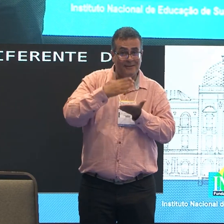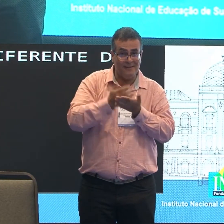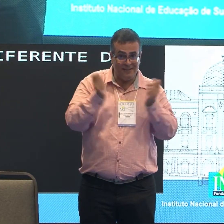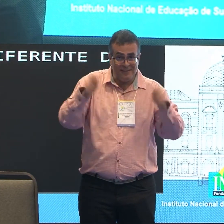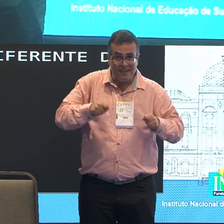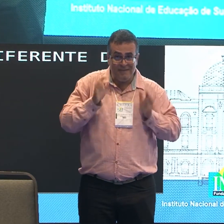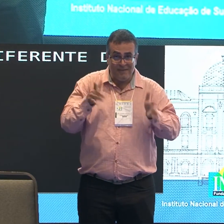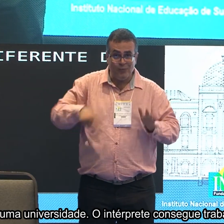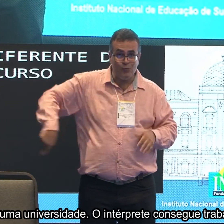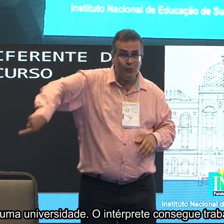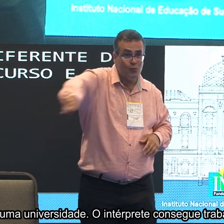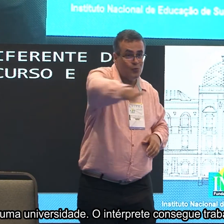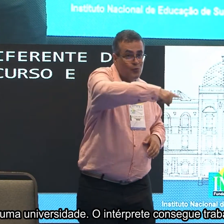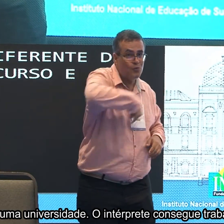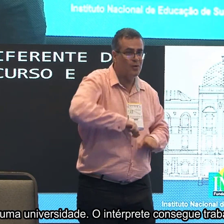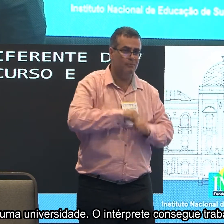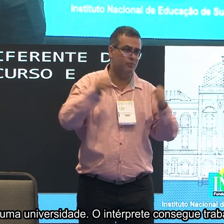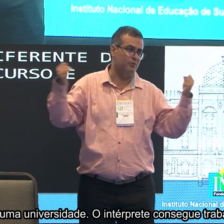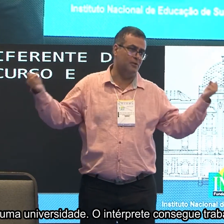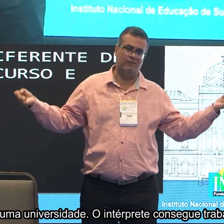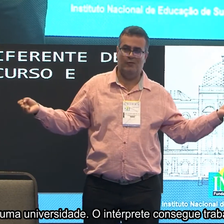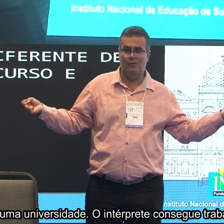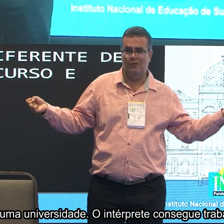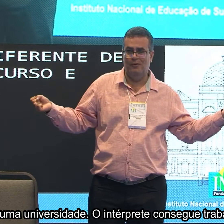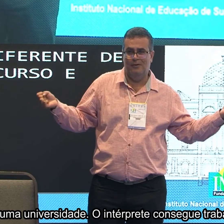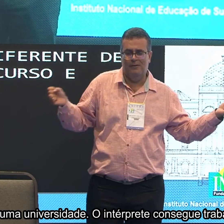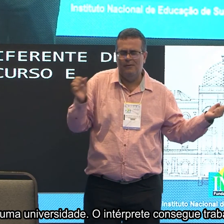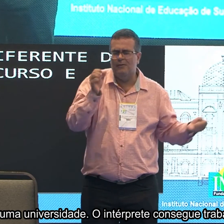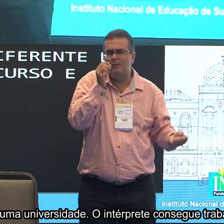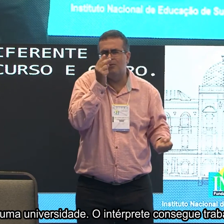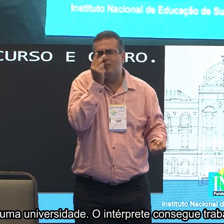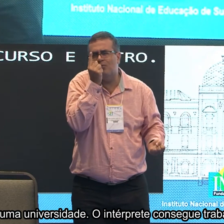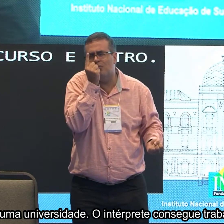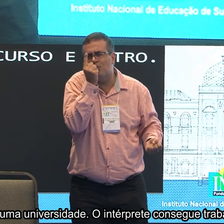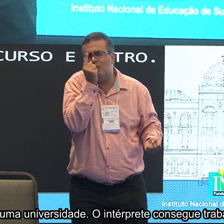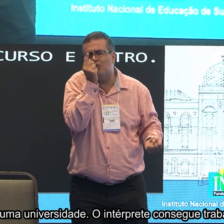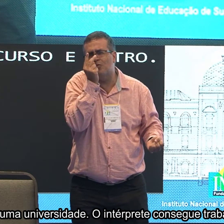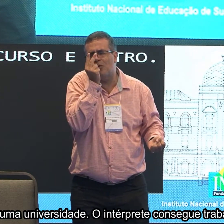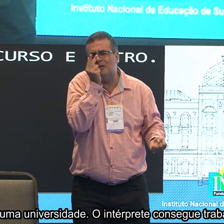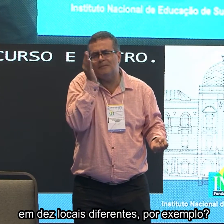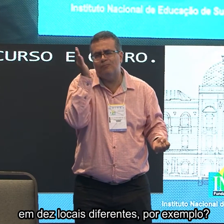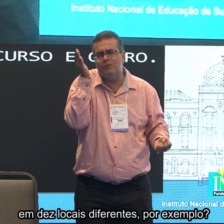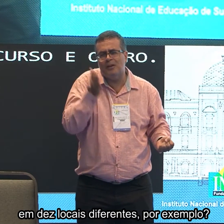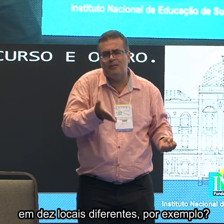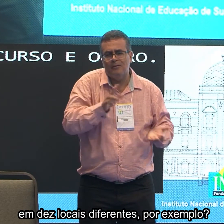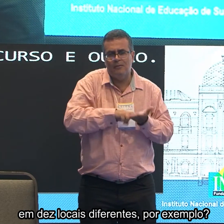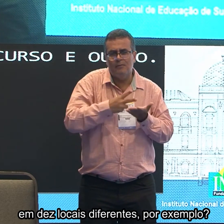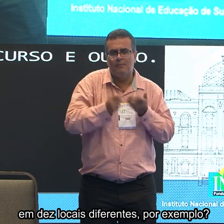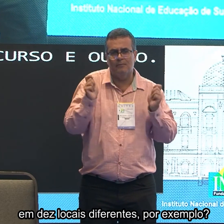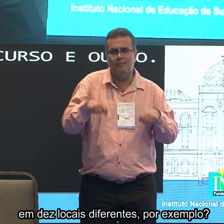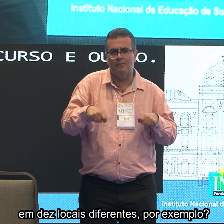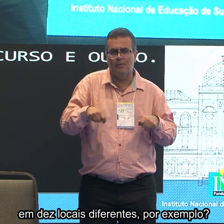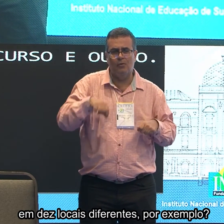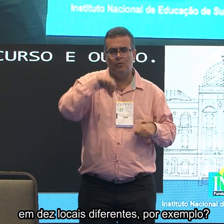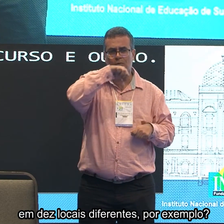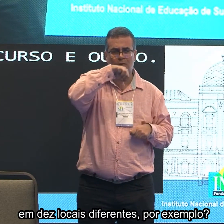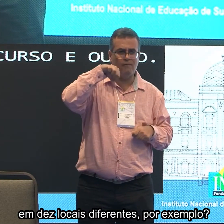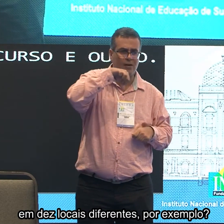Então, em uma universidade, o intérprete consegue trabalhar em 10 locais diferentes, por